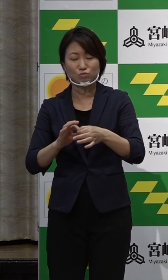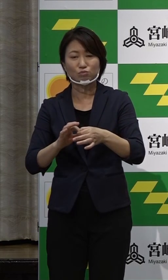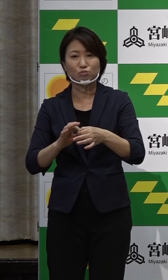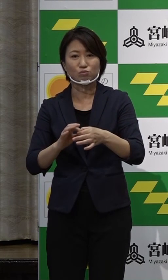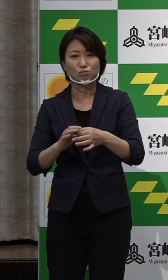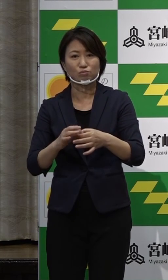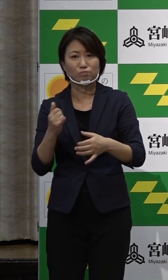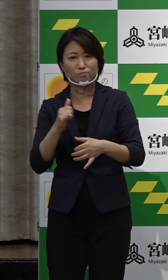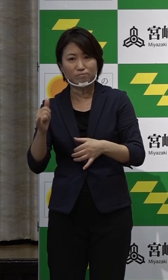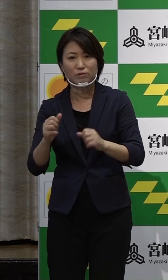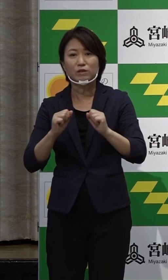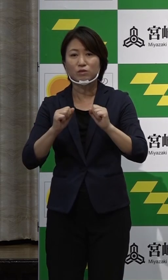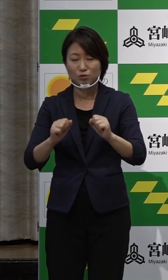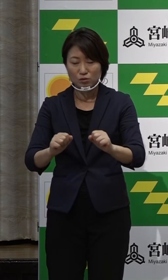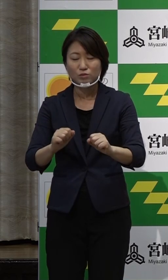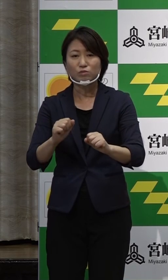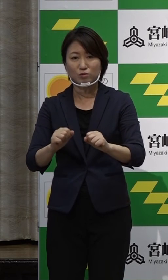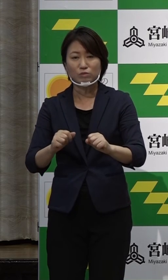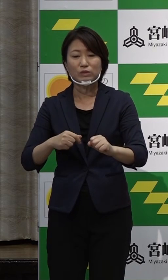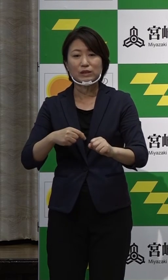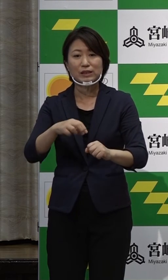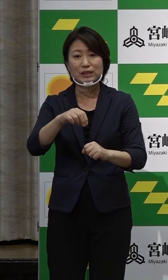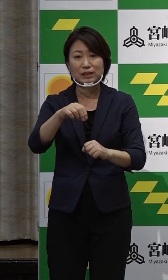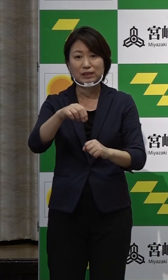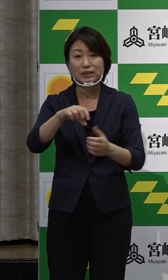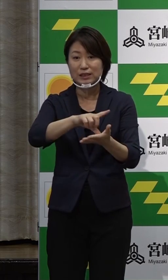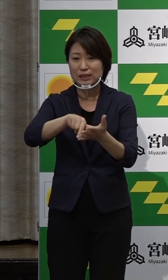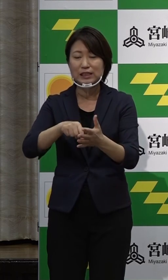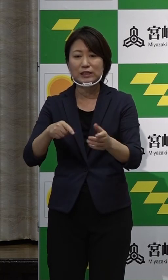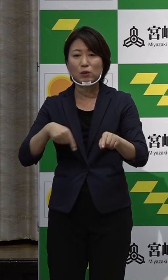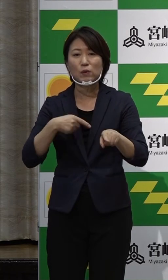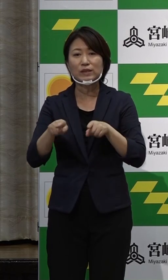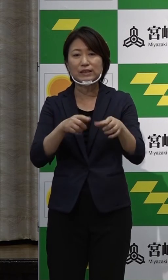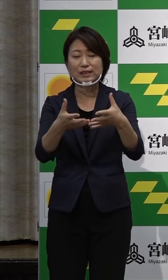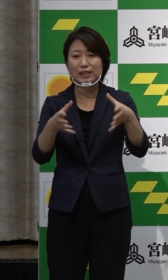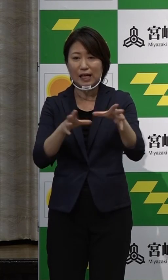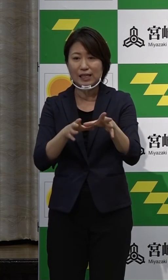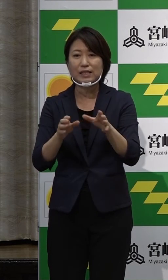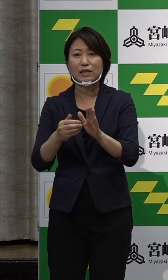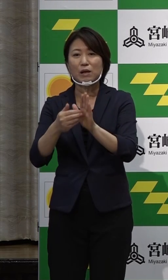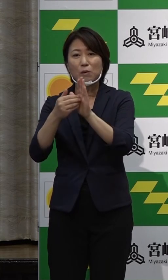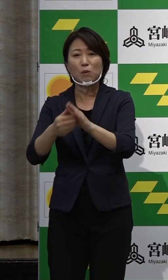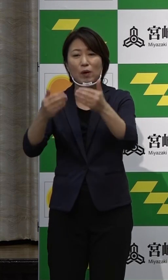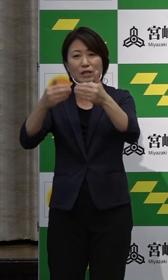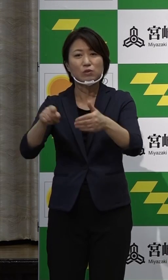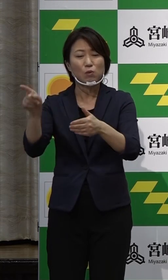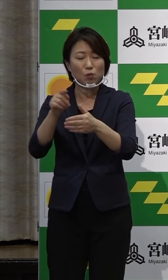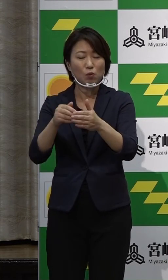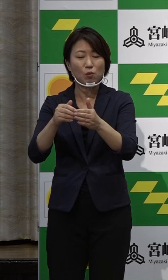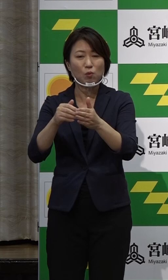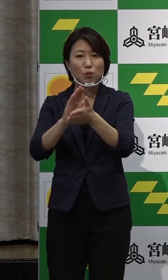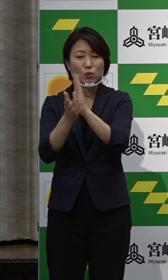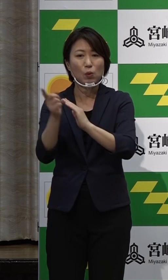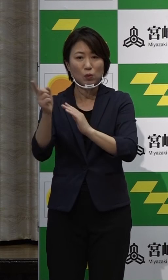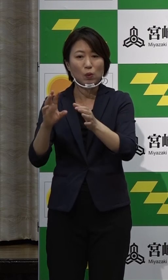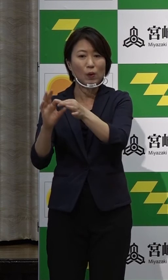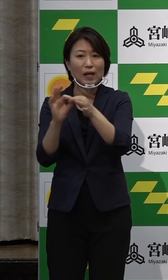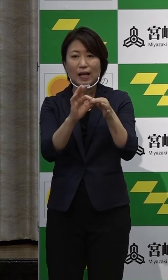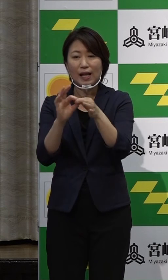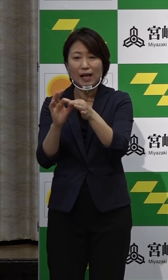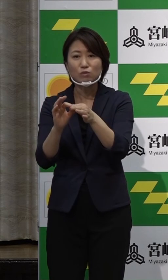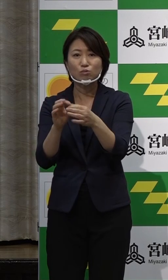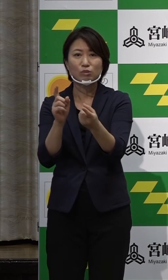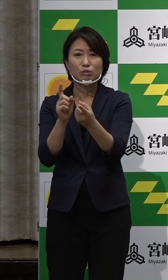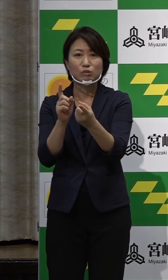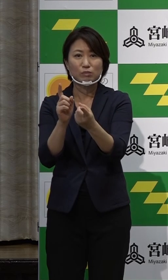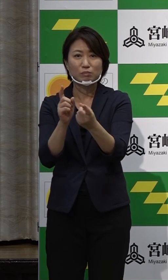こういった地元自治体とそれから防衛省における連絡体制ですね、そこがポ